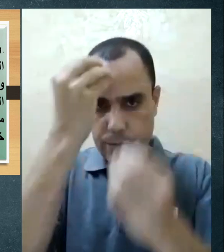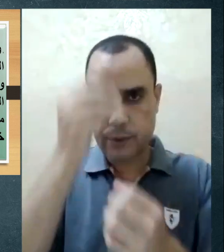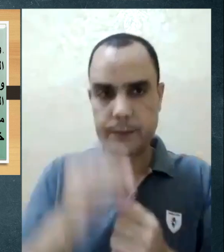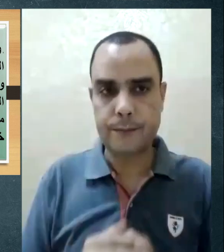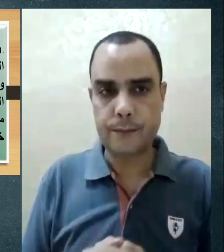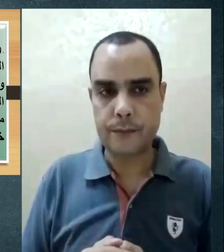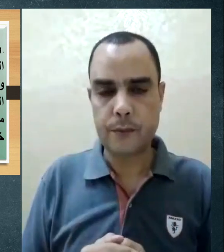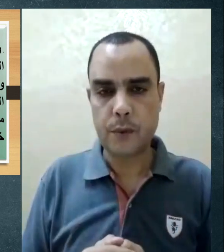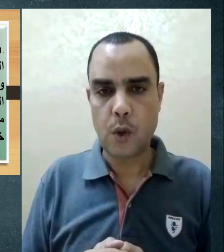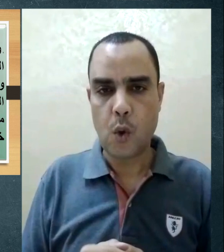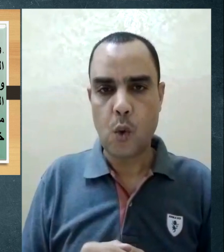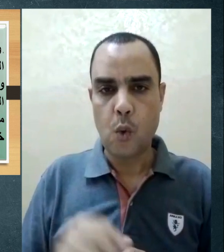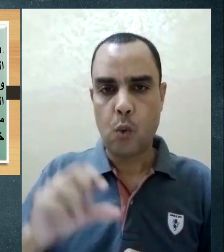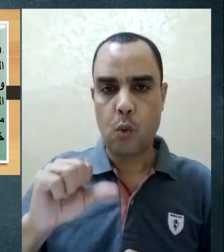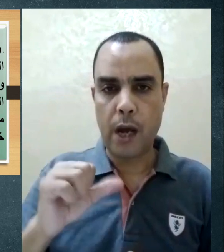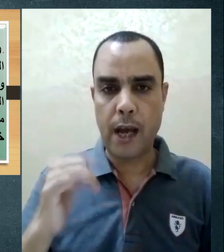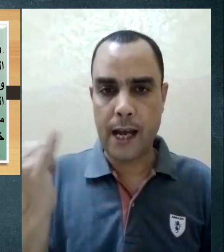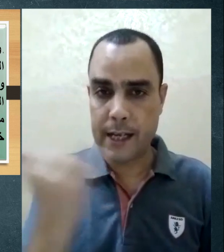التجارب